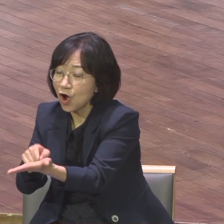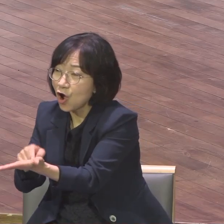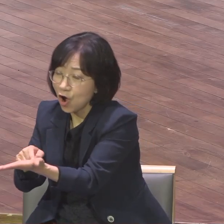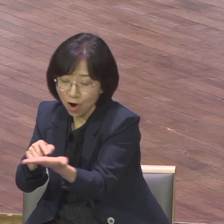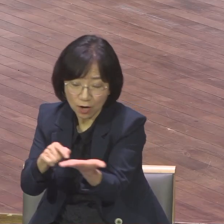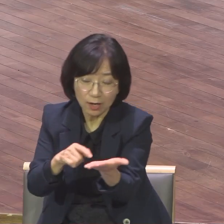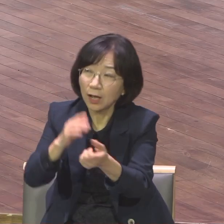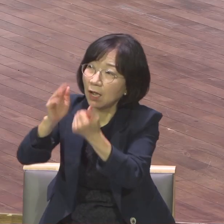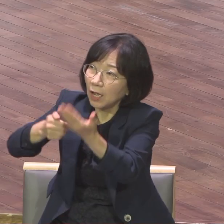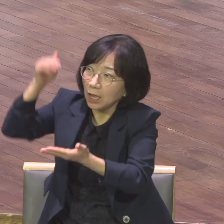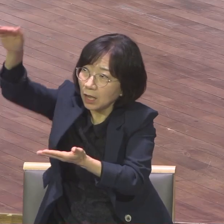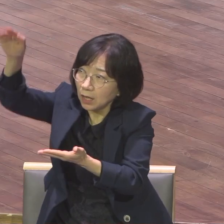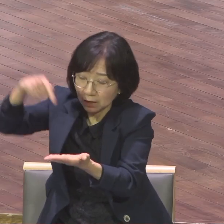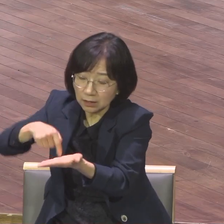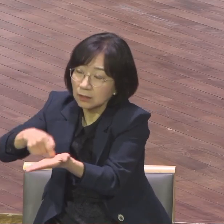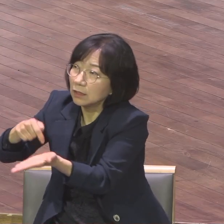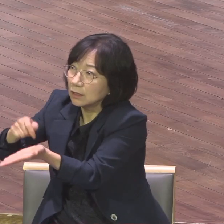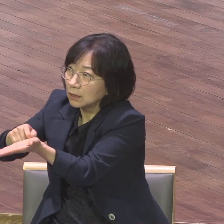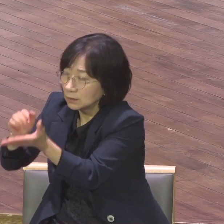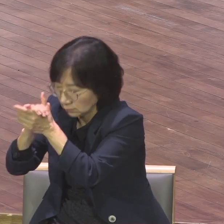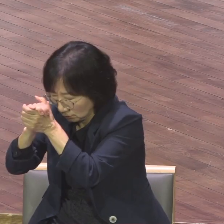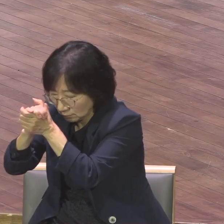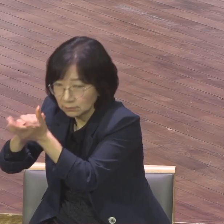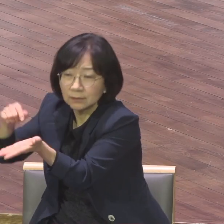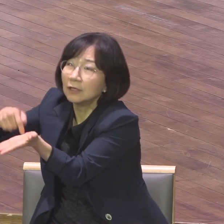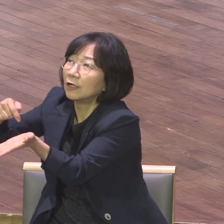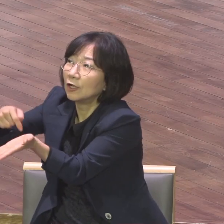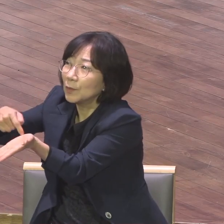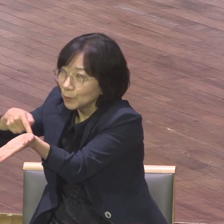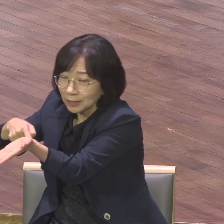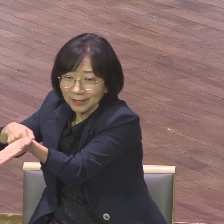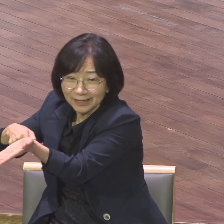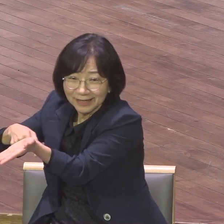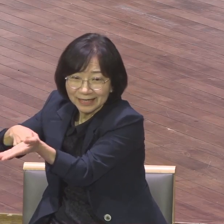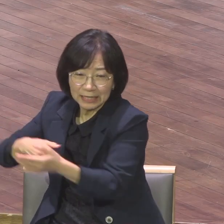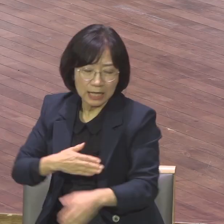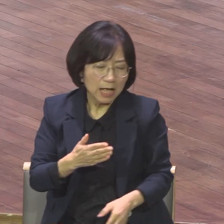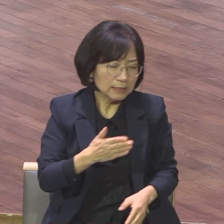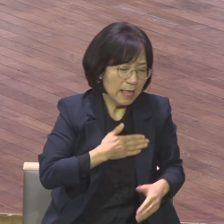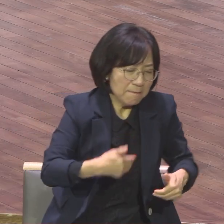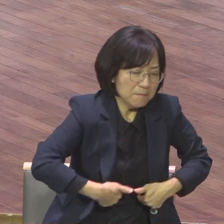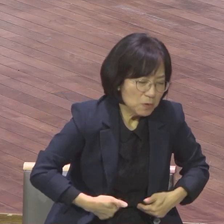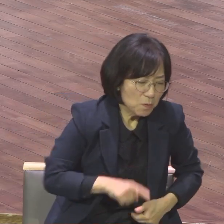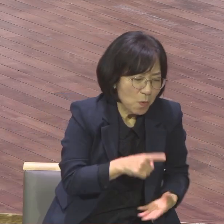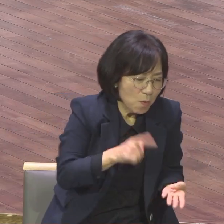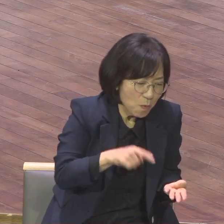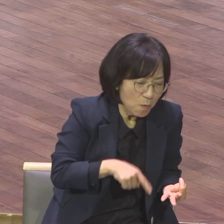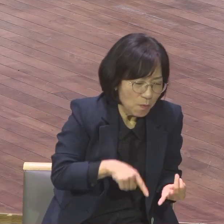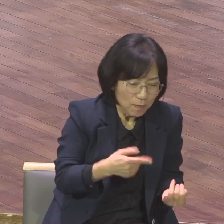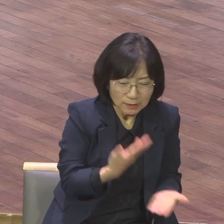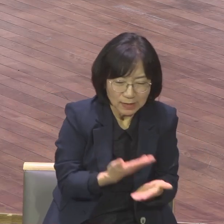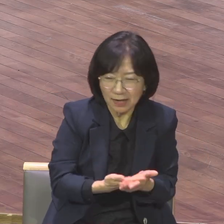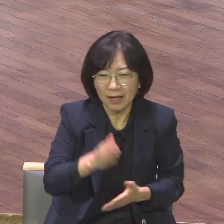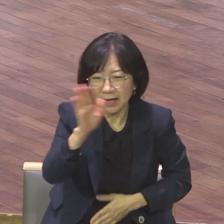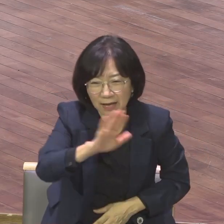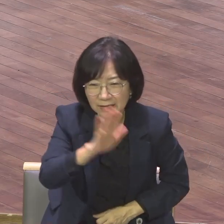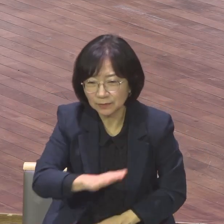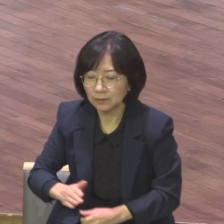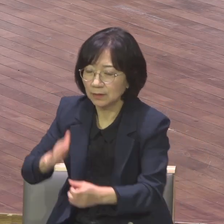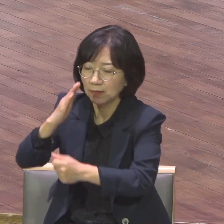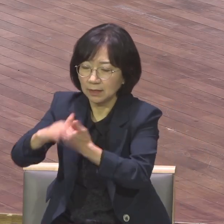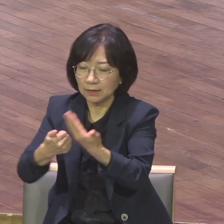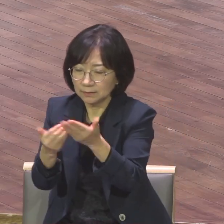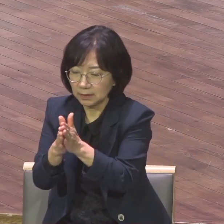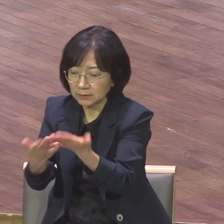근거해서 기도하십시오. 내가 지금 급하다고, 내가 지금 내 마음, 내 소원 아니라 하나님의 약속에